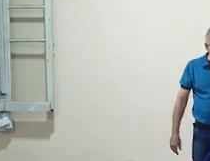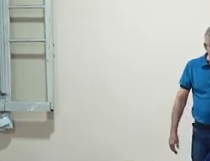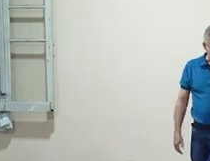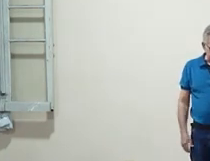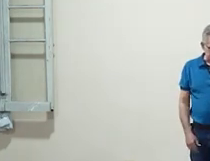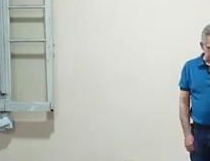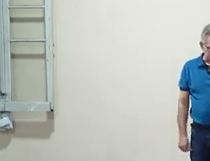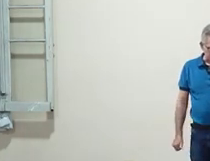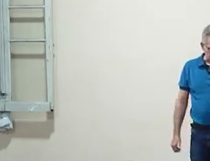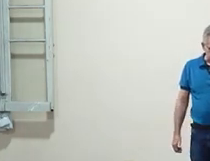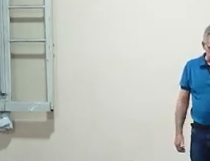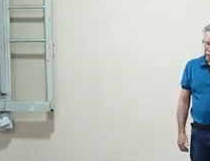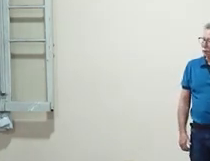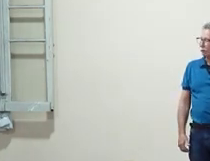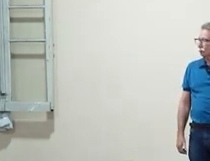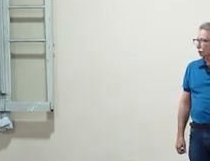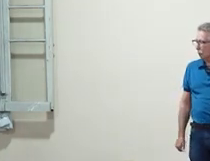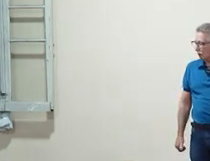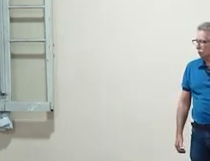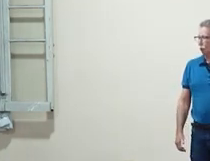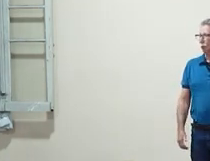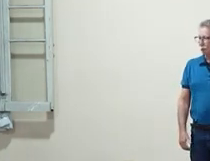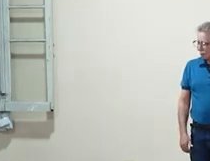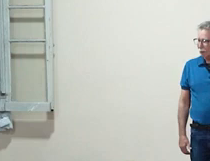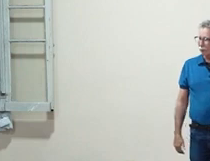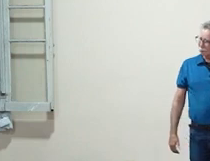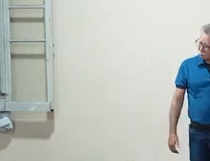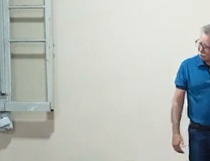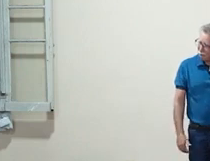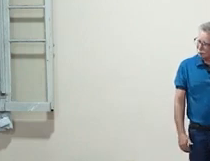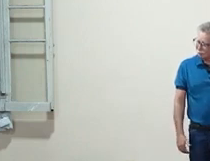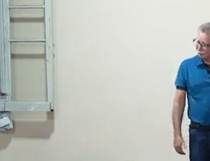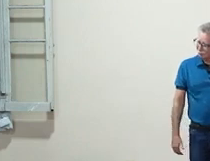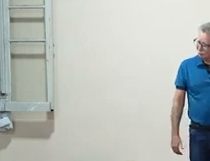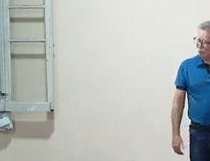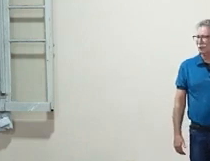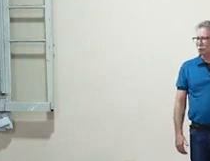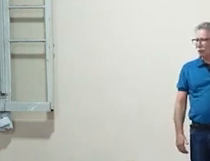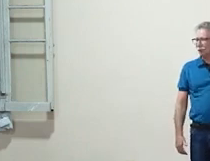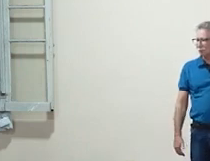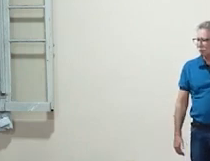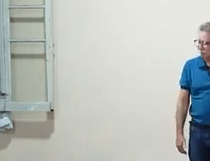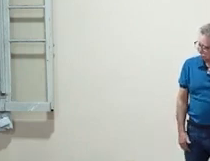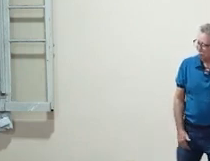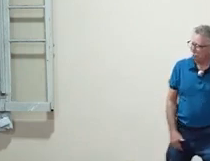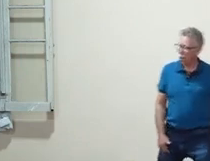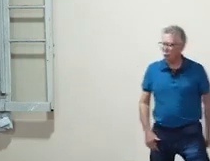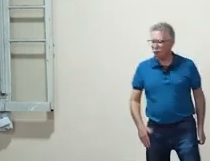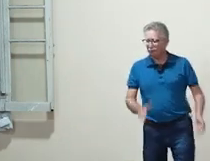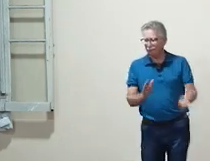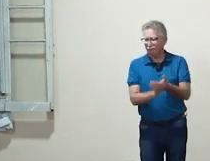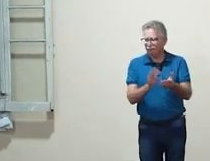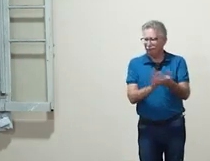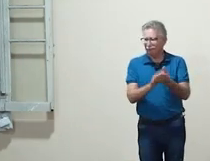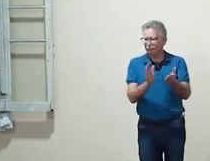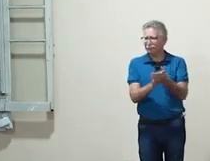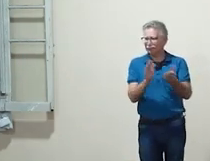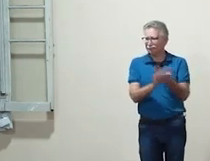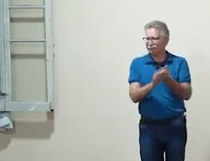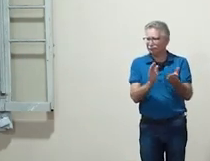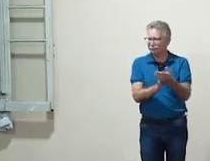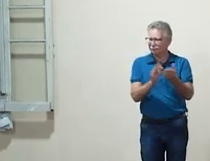Eduardo Rubens de Andrade, diretor da Federação do Comércio do Paraná, também fazer parte da mesa, por favor.